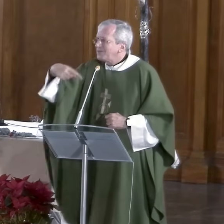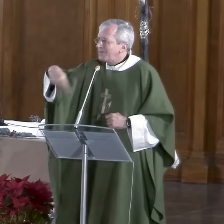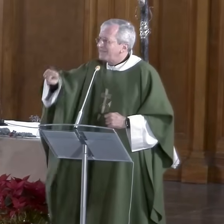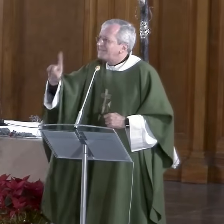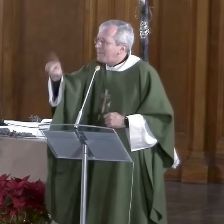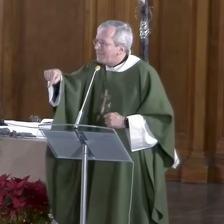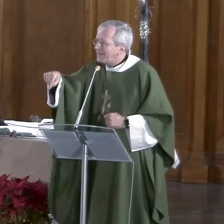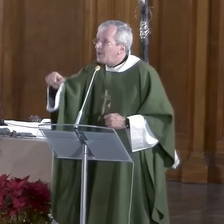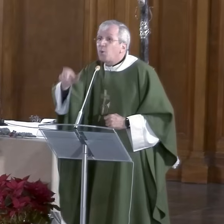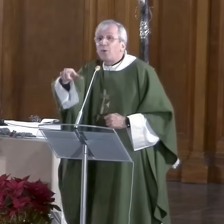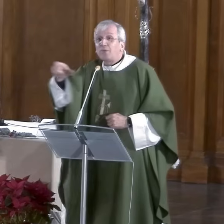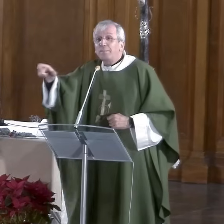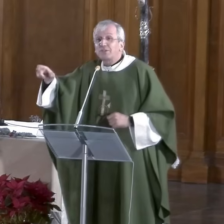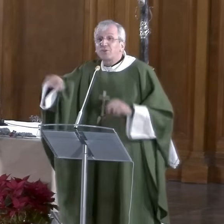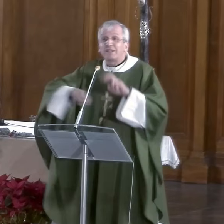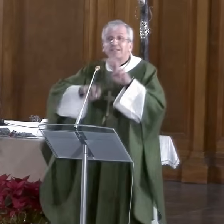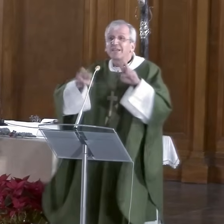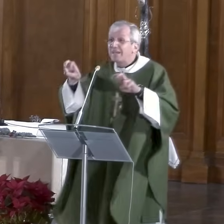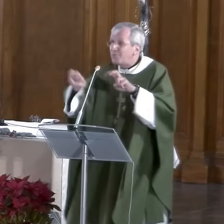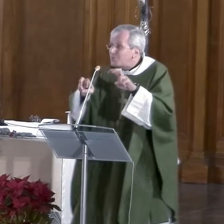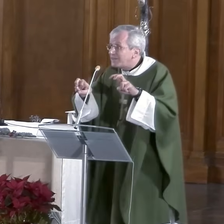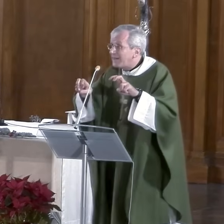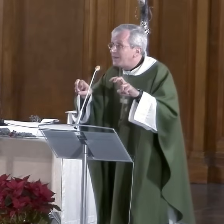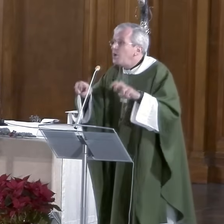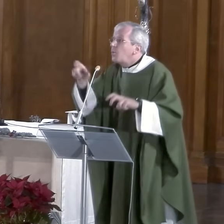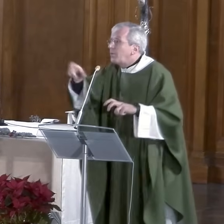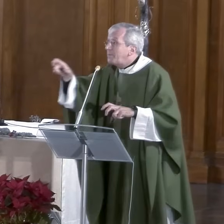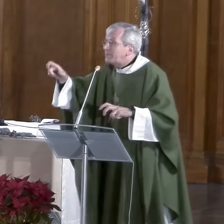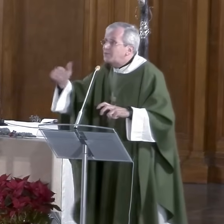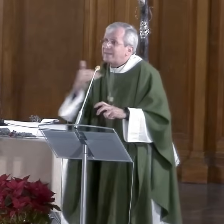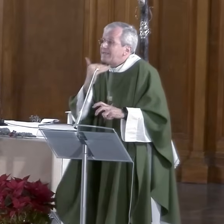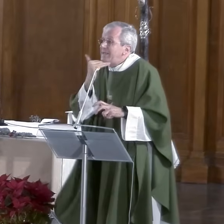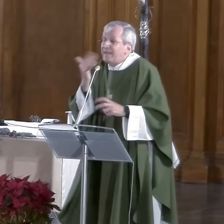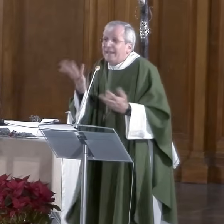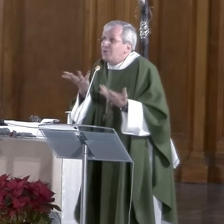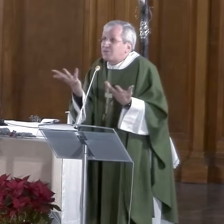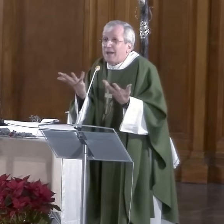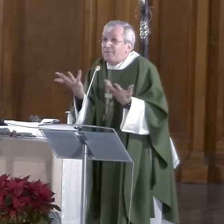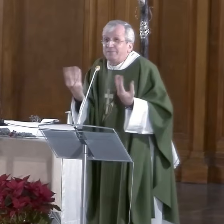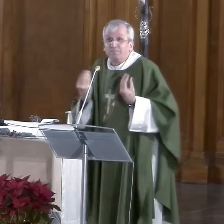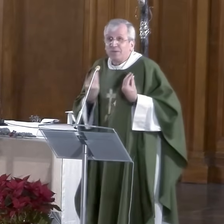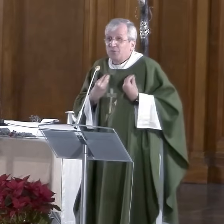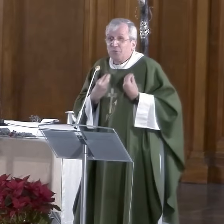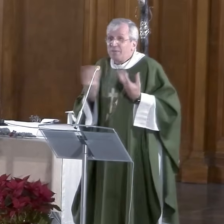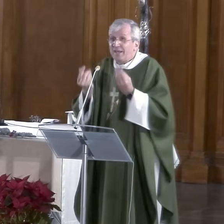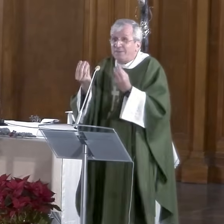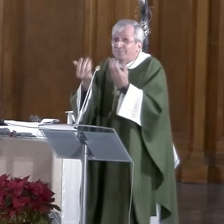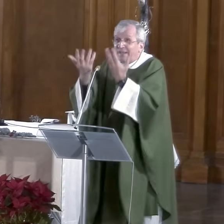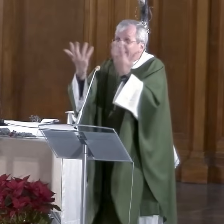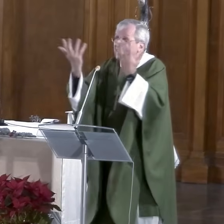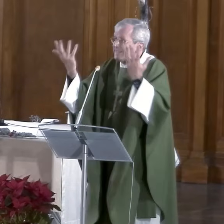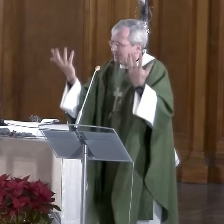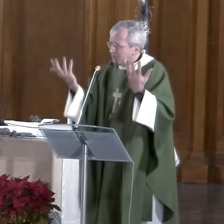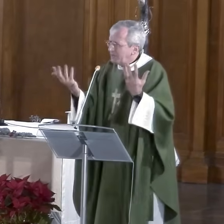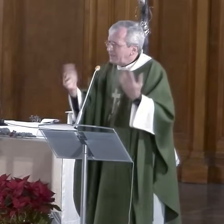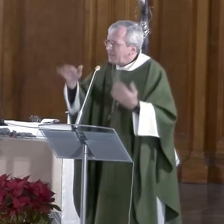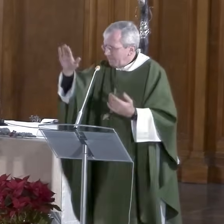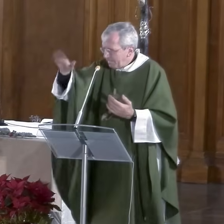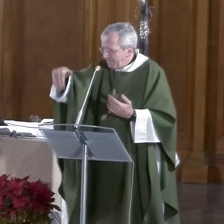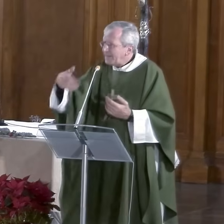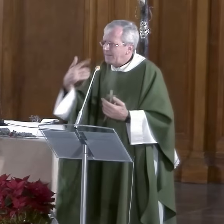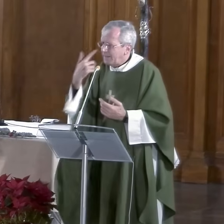que nosotros a veces también, cuando hay personas que buscan, cuando hay personas que no saben su vida, qué sentido